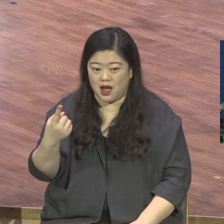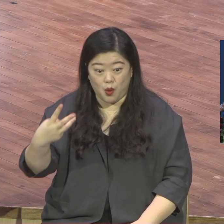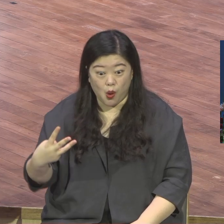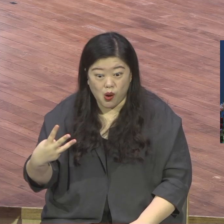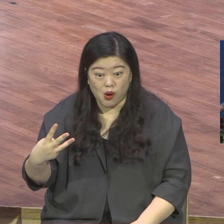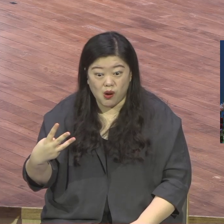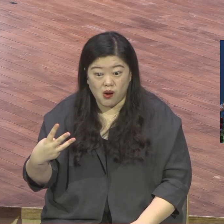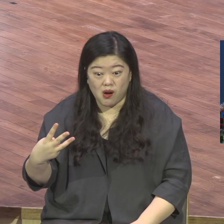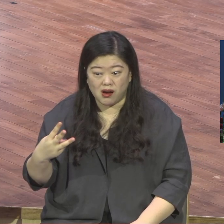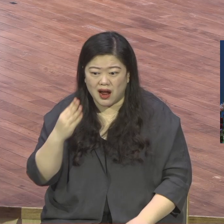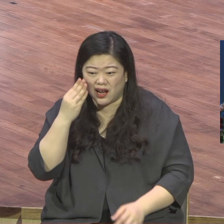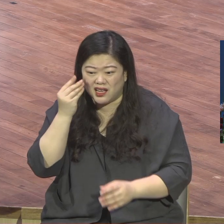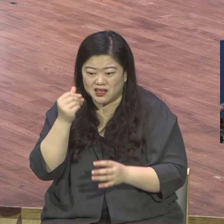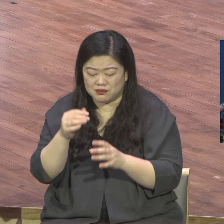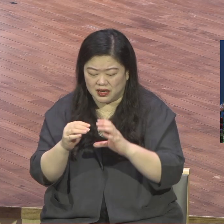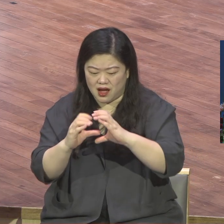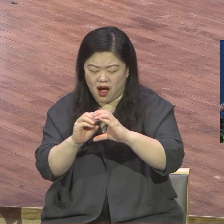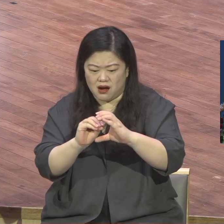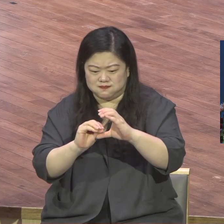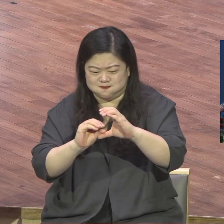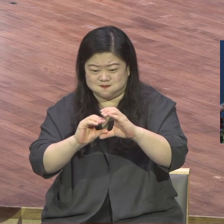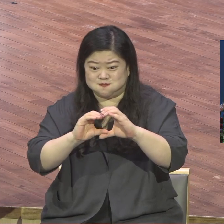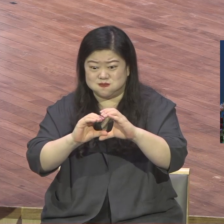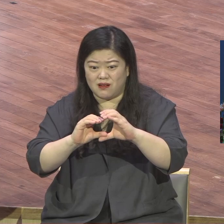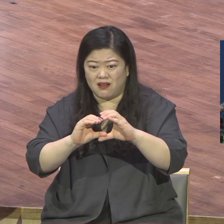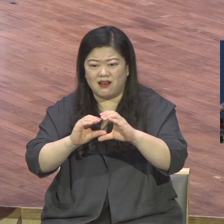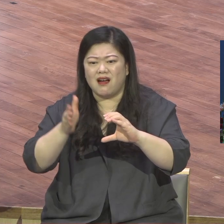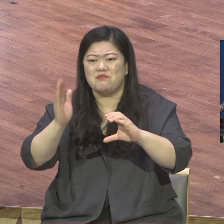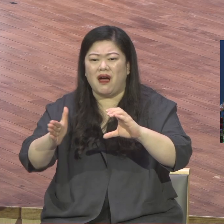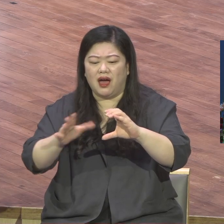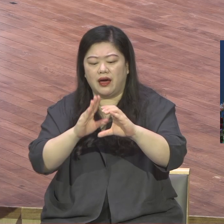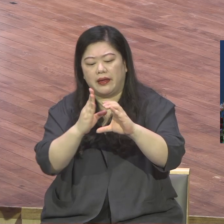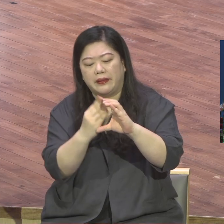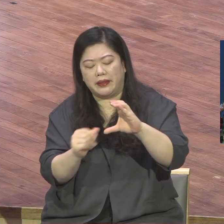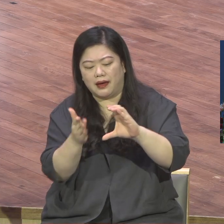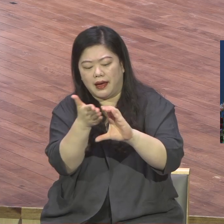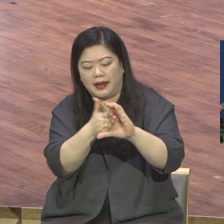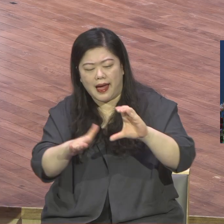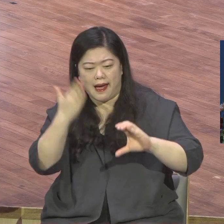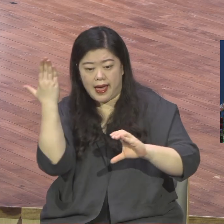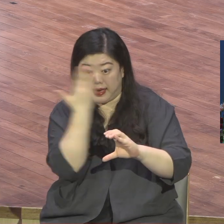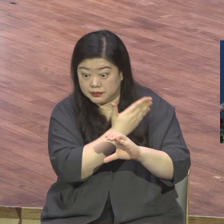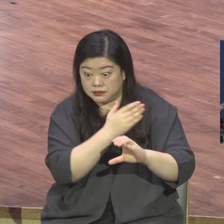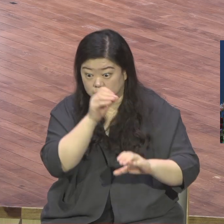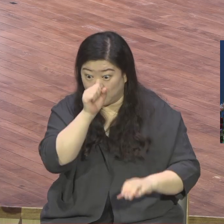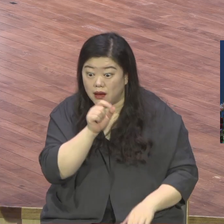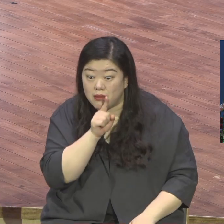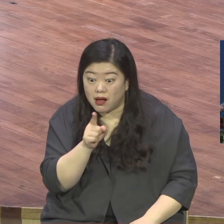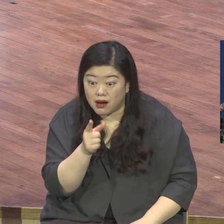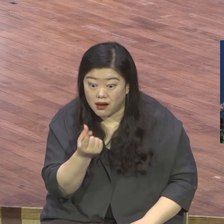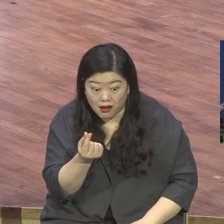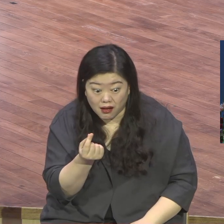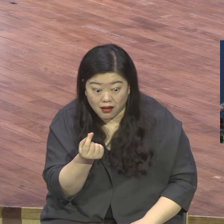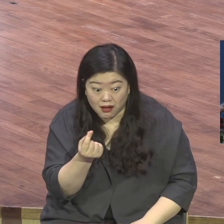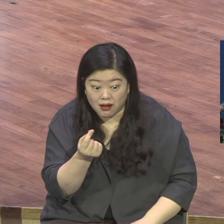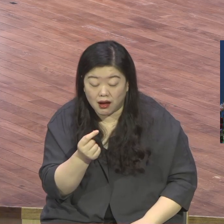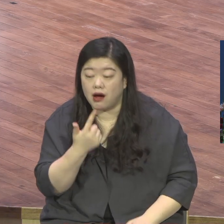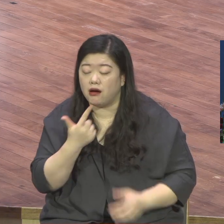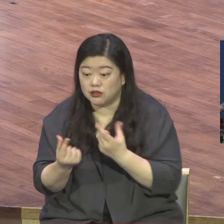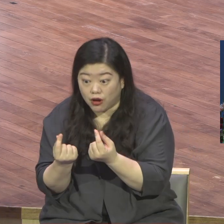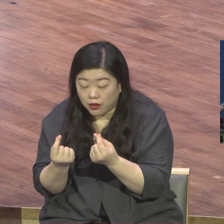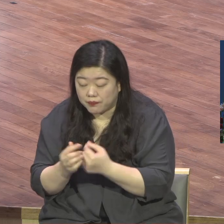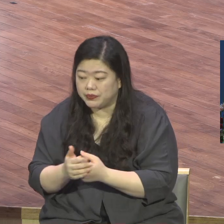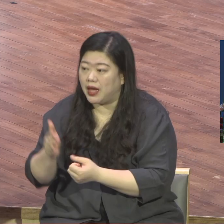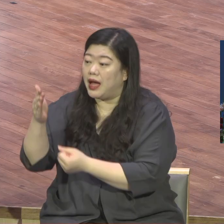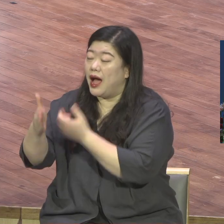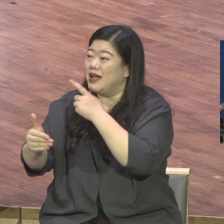하나님이 주시는 은혜를 이 원수관계 때문에 다 차단시켜. 하나님의 은혜를